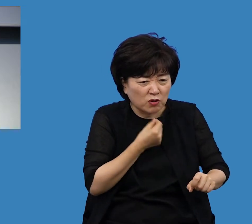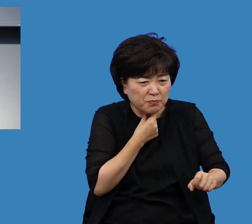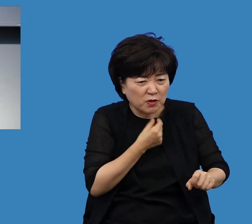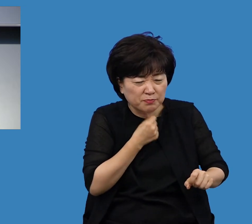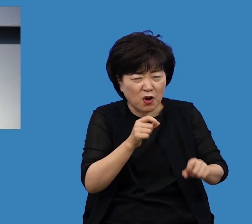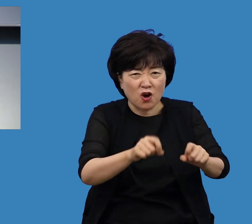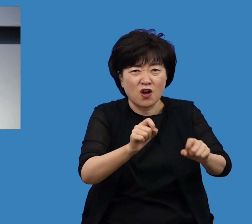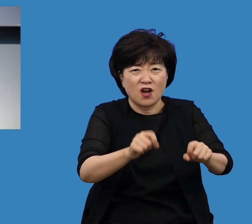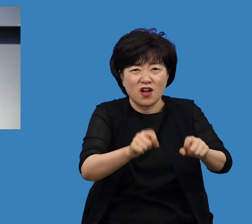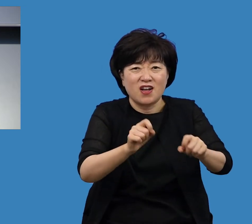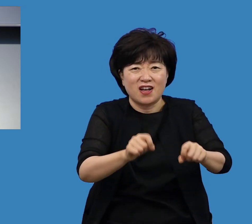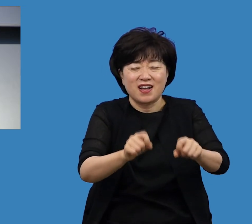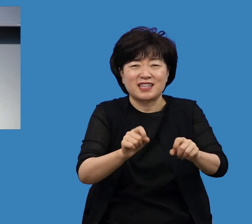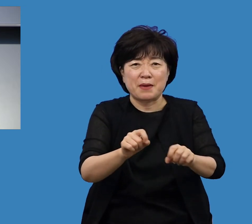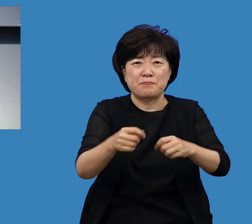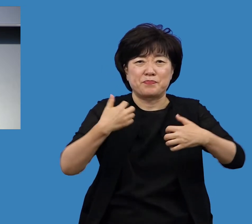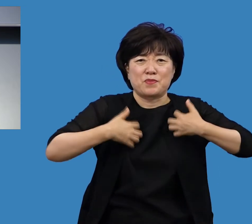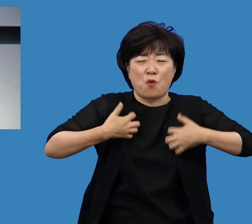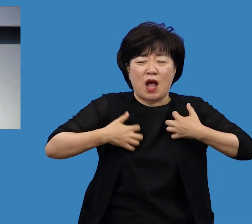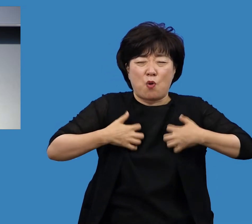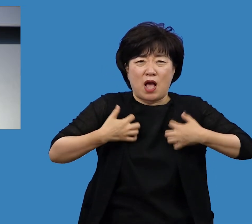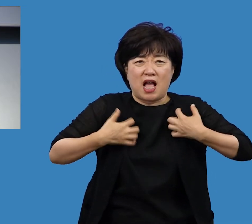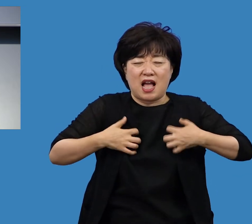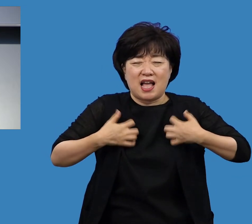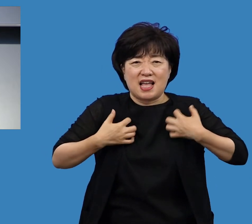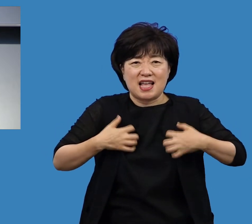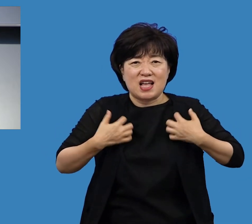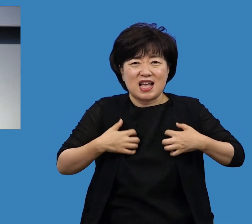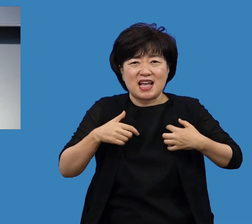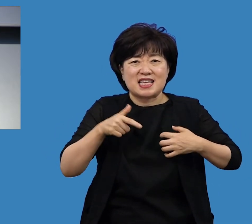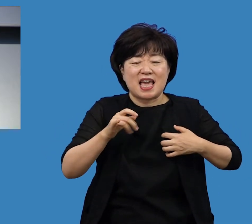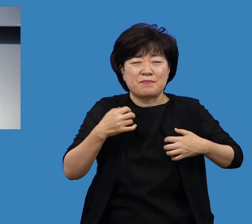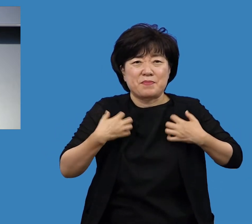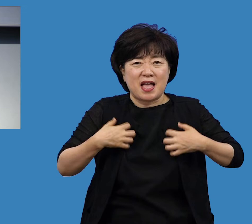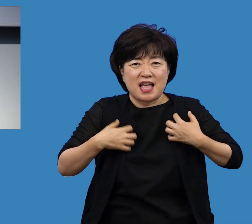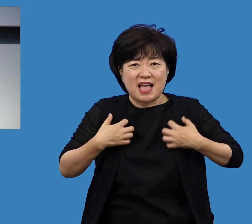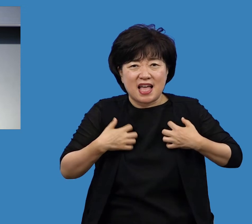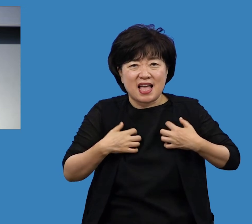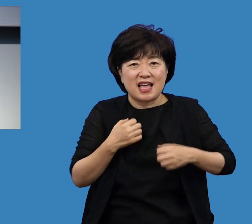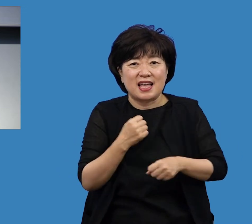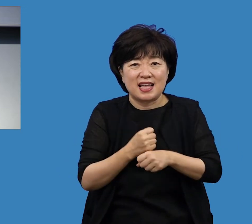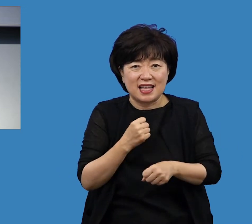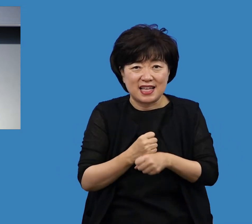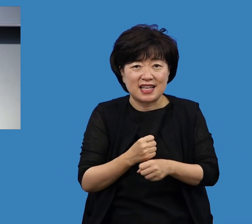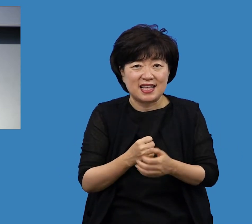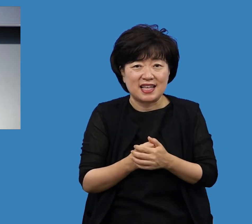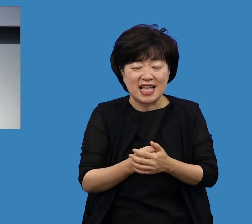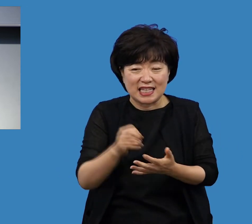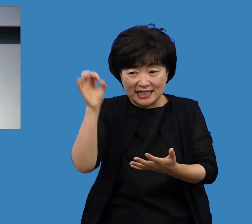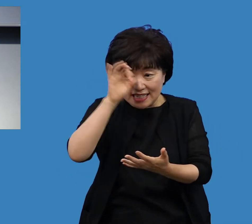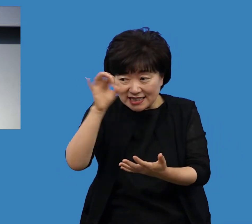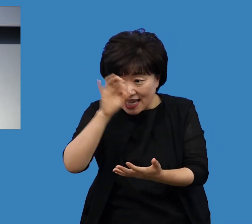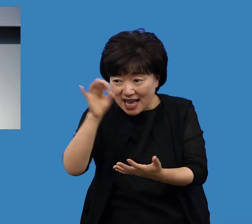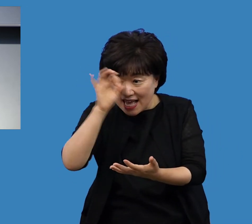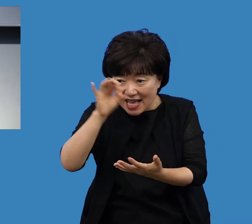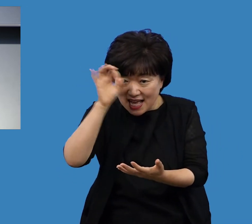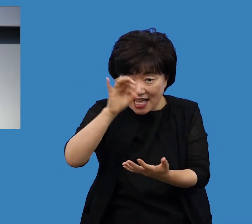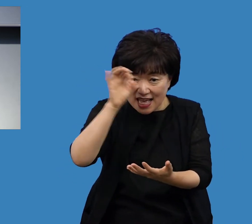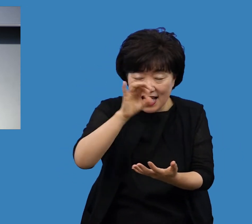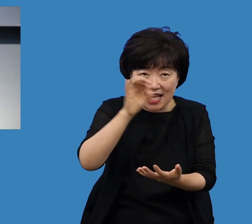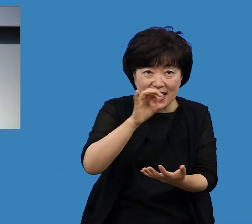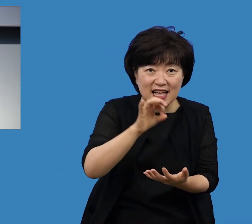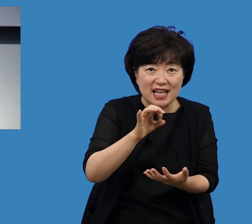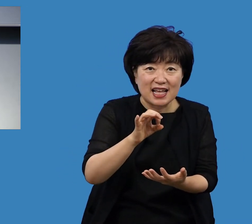향한 갈망을 일으켜서 우리 혼으로 뭐를 하게 하겠어요? 찾아보게 하는 거지. 게임에